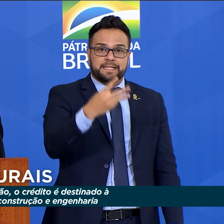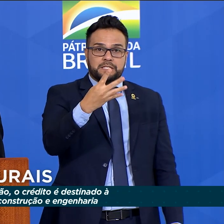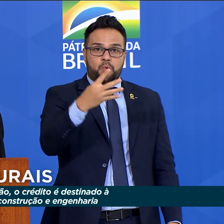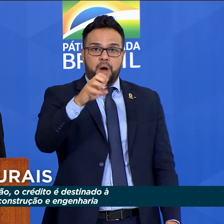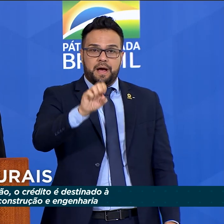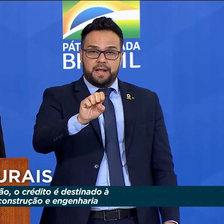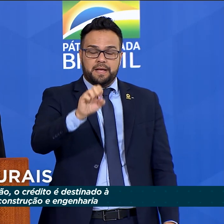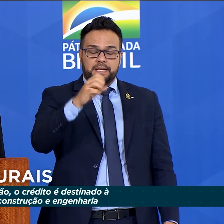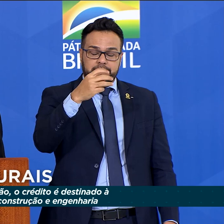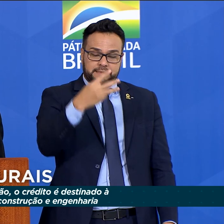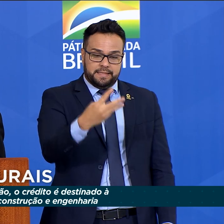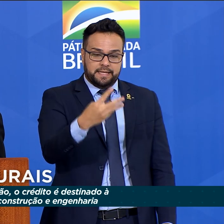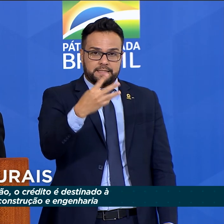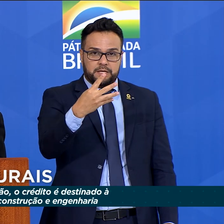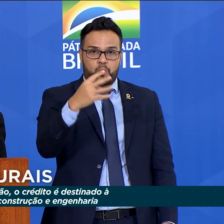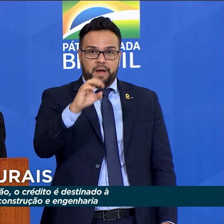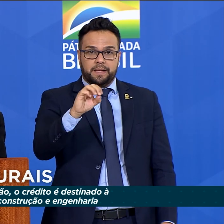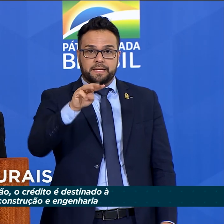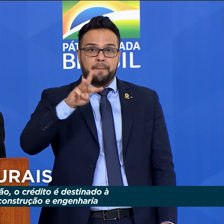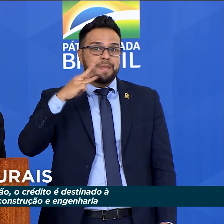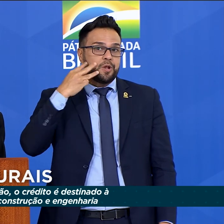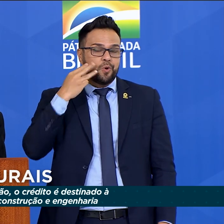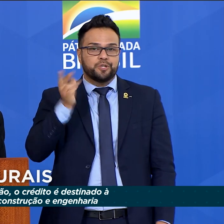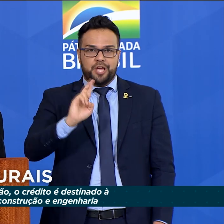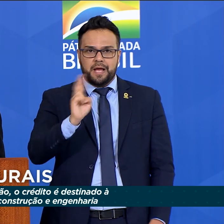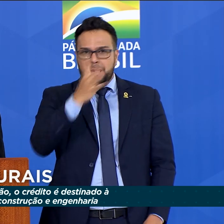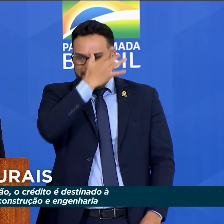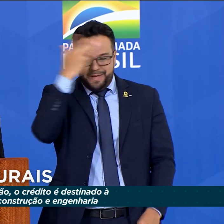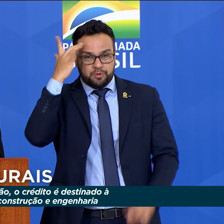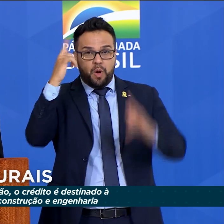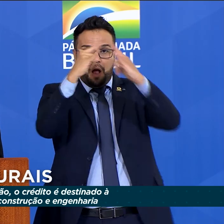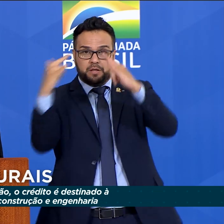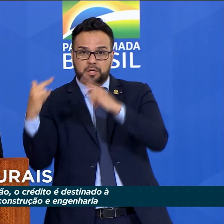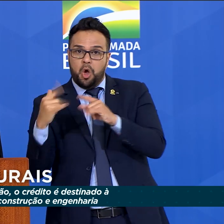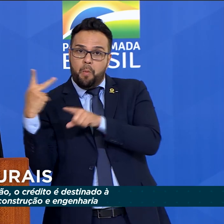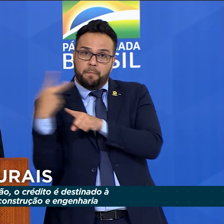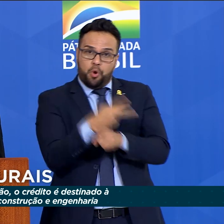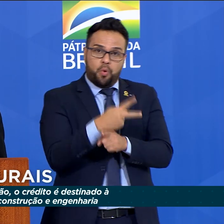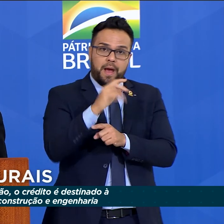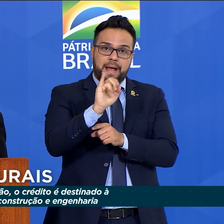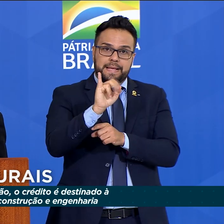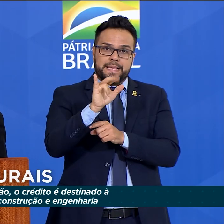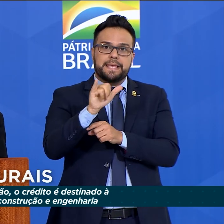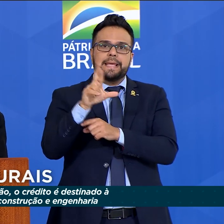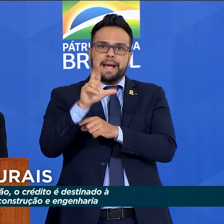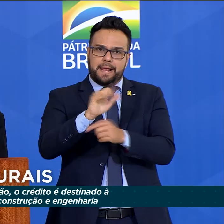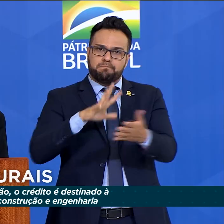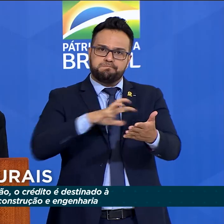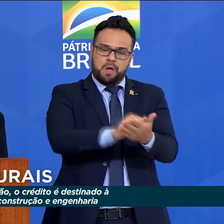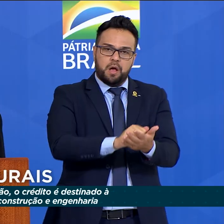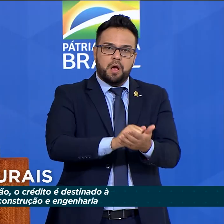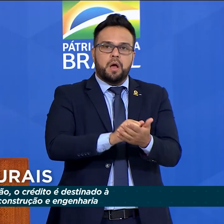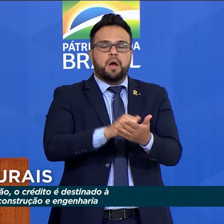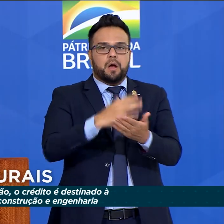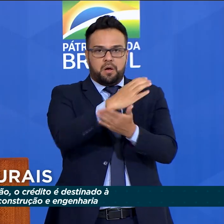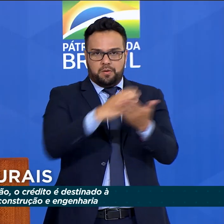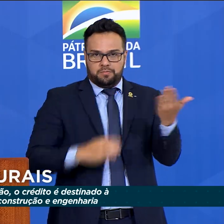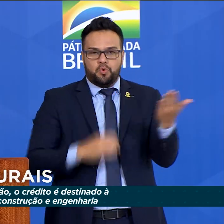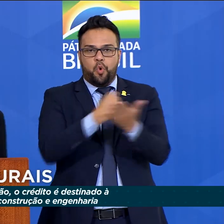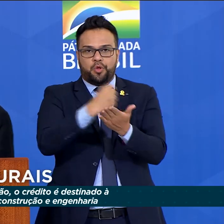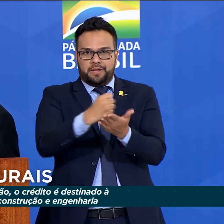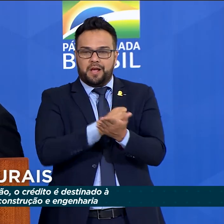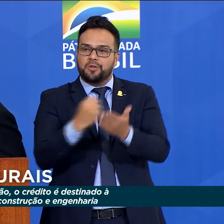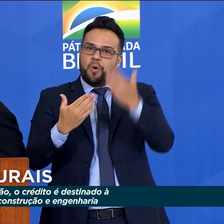R$ 340 milhões estão aguardando que os assentados procurem o INCRA e façam a adesão a esse contrato. Obrigado, presidente. Os assentados de todo o Brasil